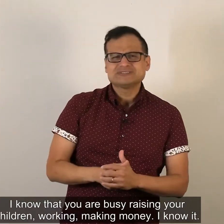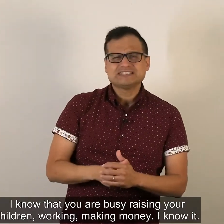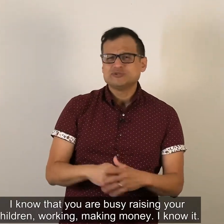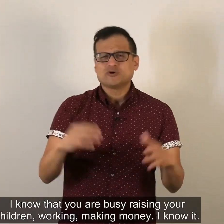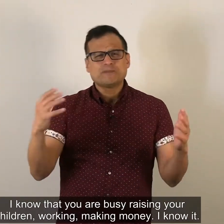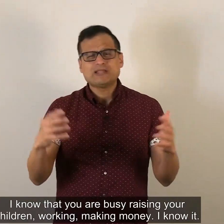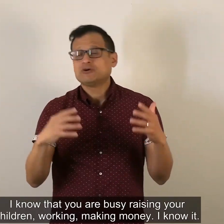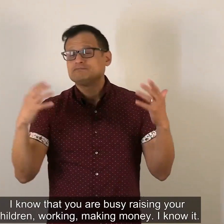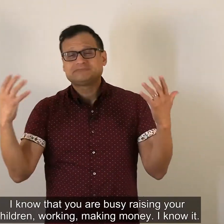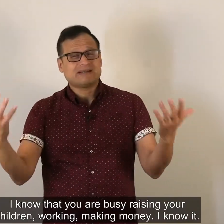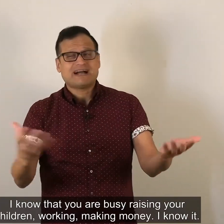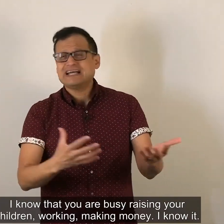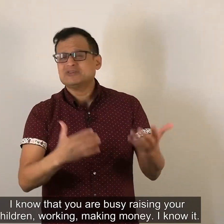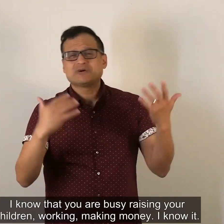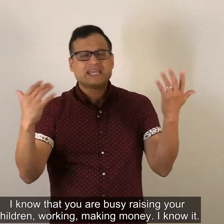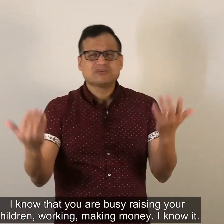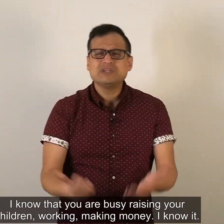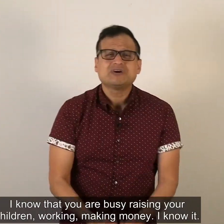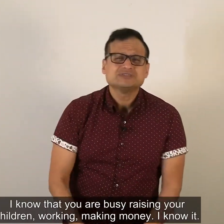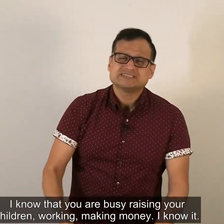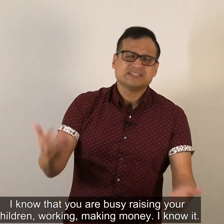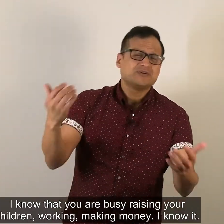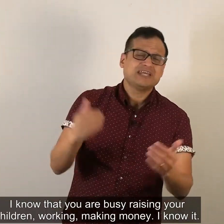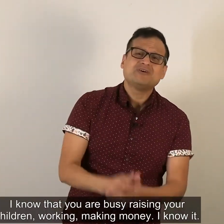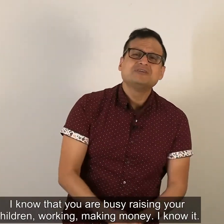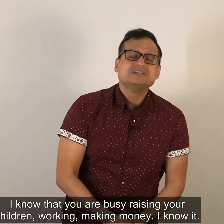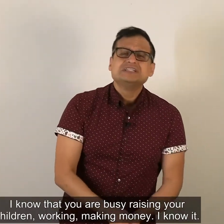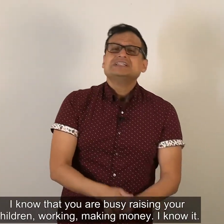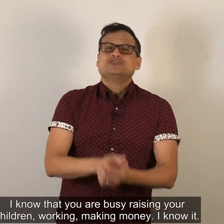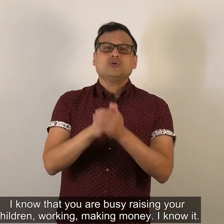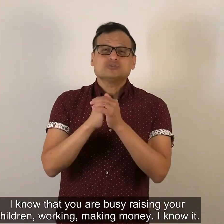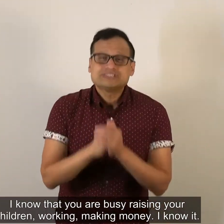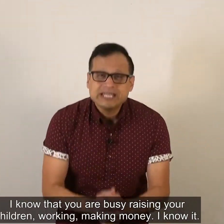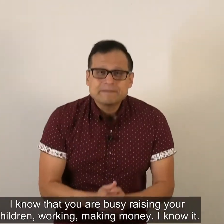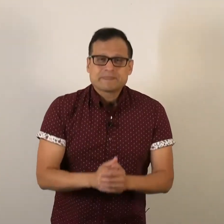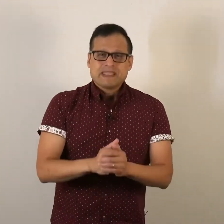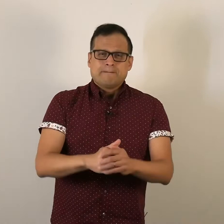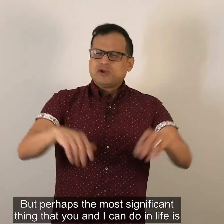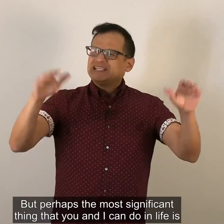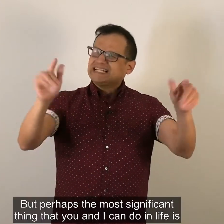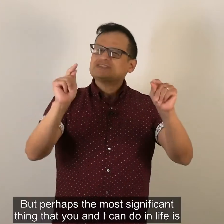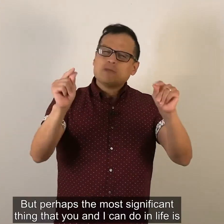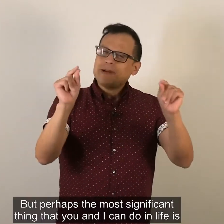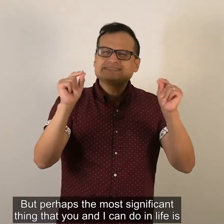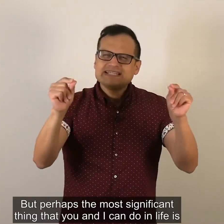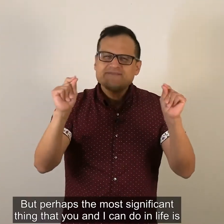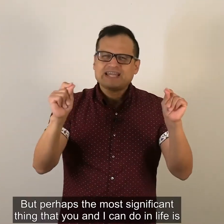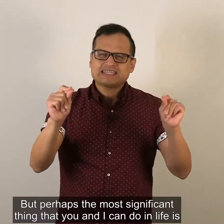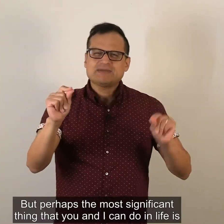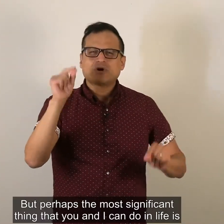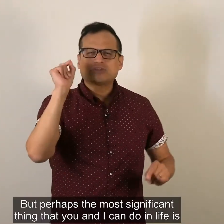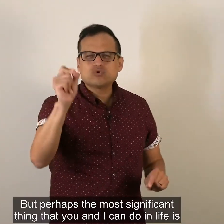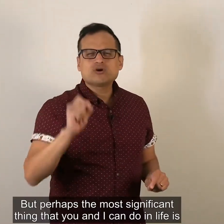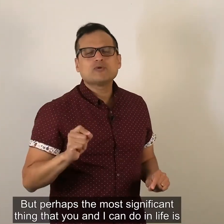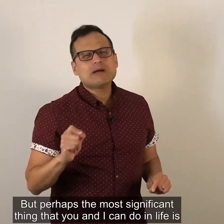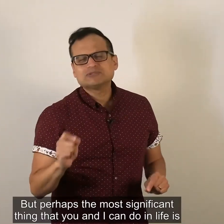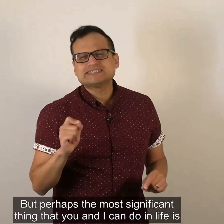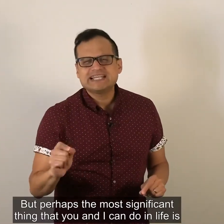estás muy ocupado trabajando, criando hijos, haciendo dinero. Yo lo sé, pero quizás lo más significativo que tú y yo podamos hacer en la